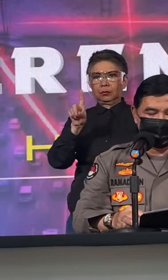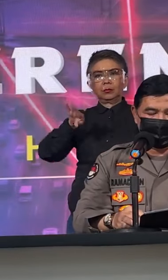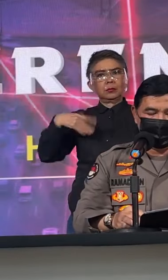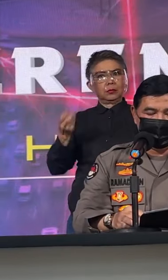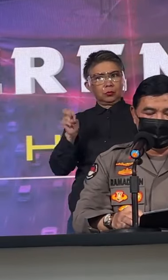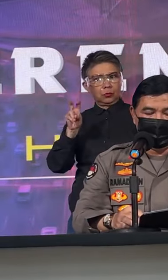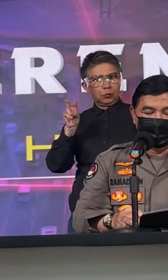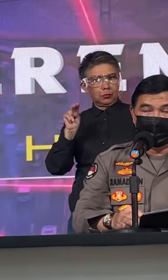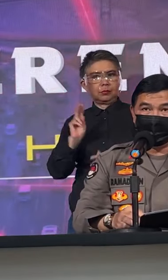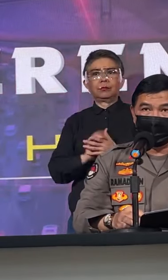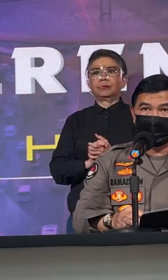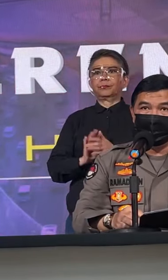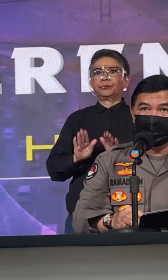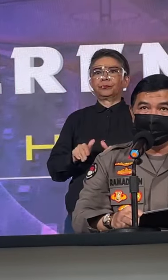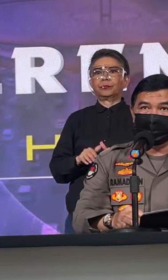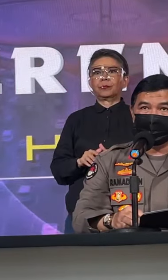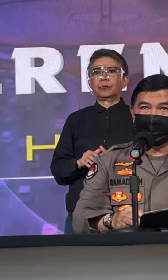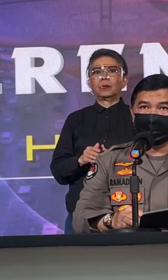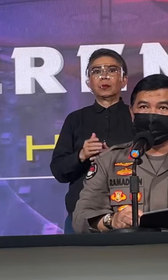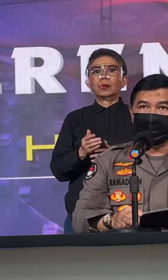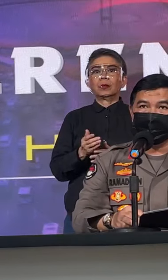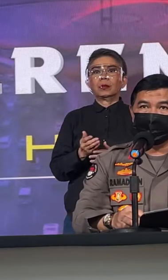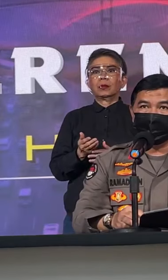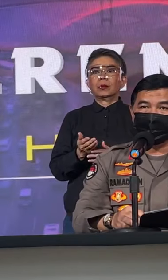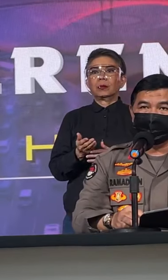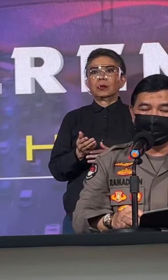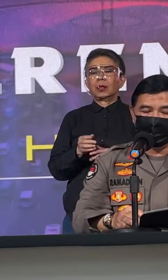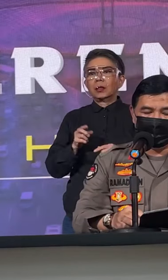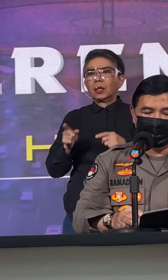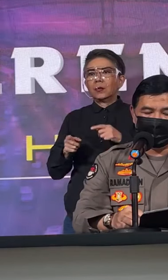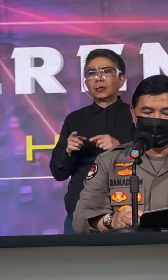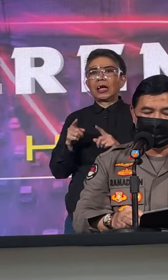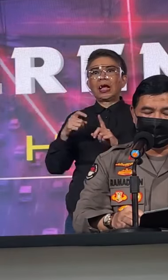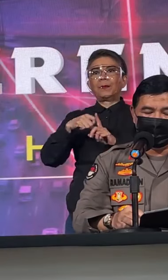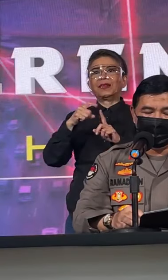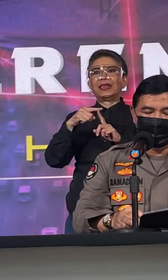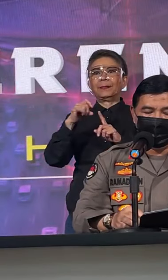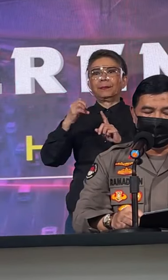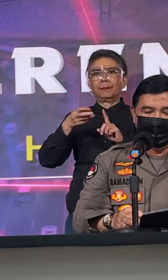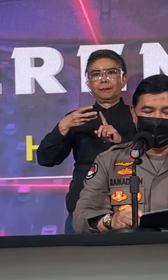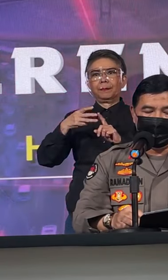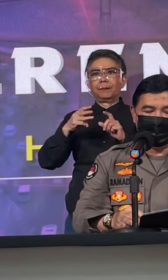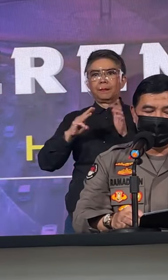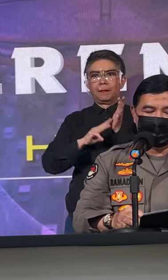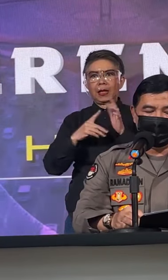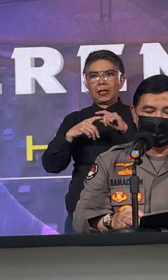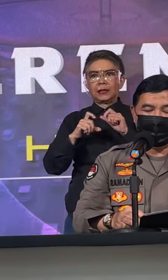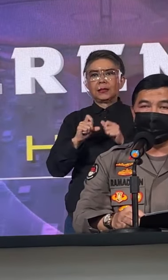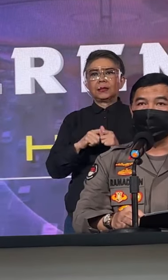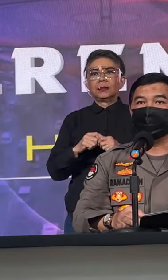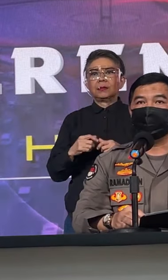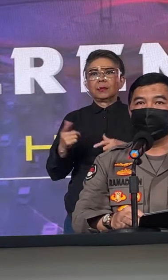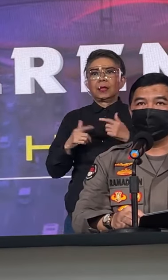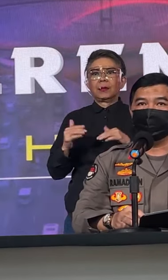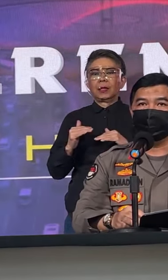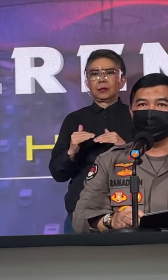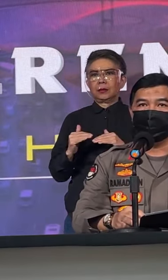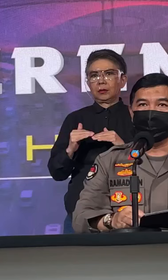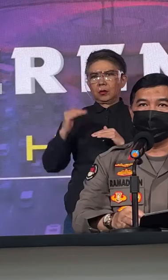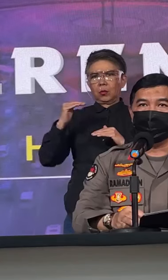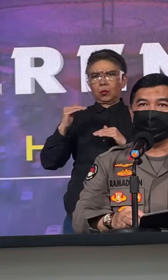2022. Secara umum, tren gangguan Kamtibmas mengalami